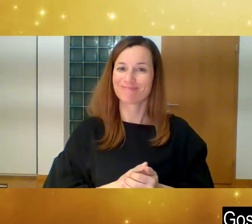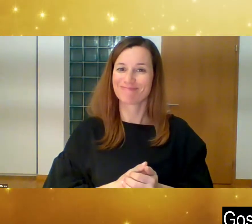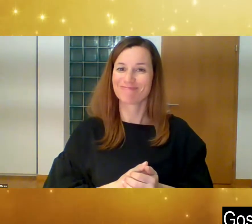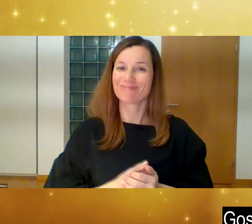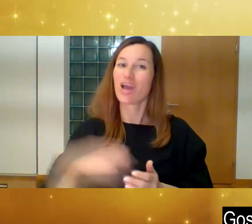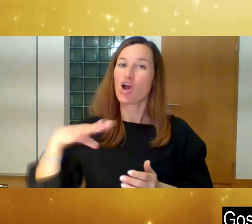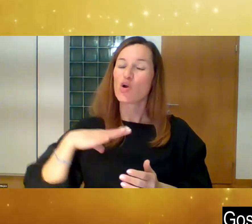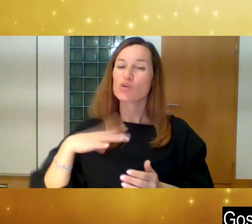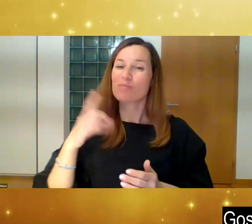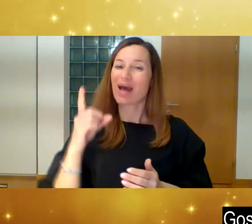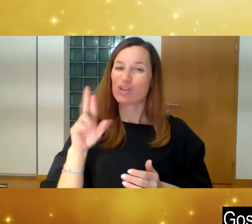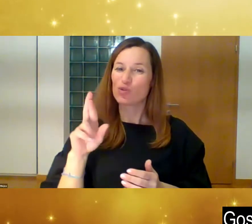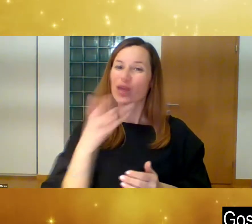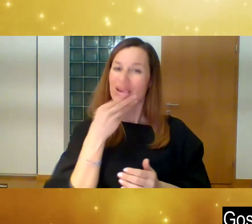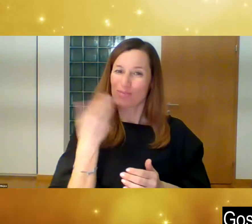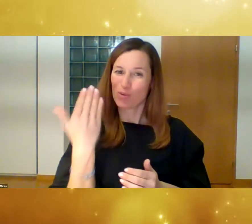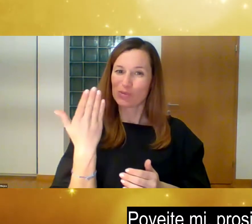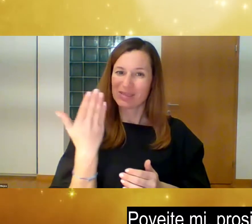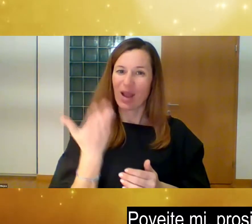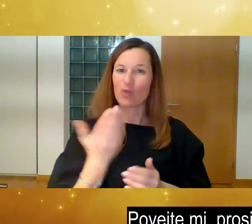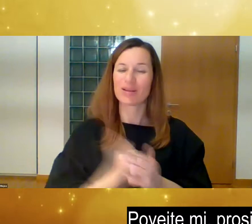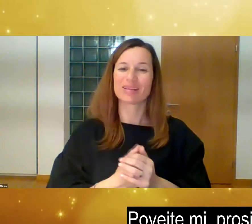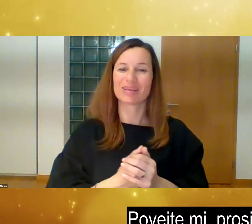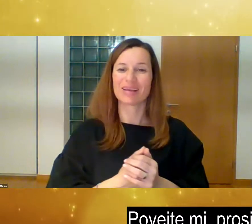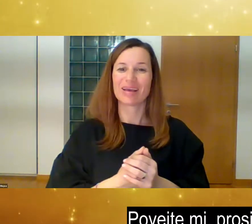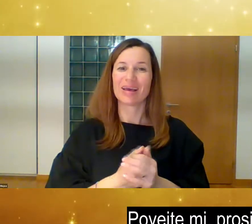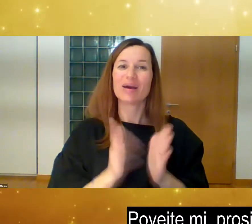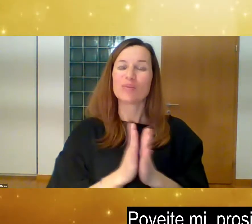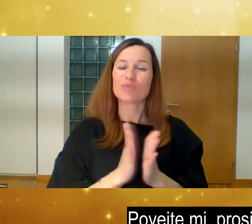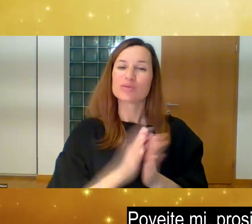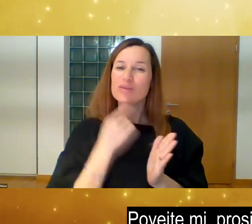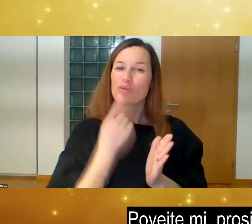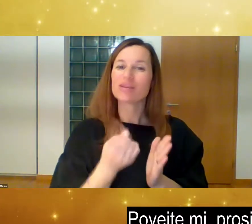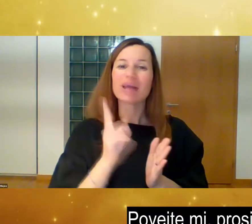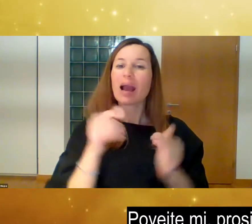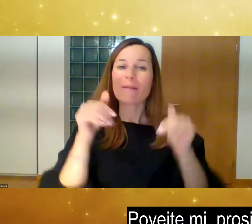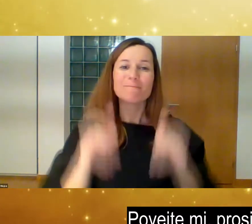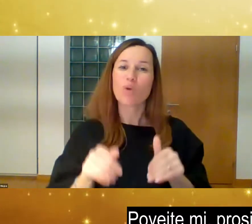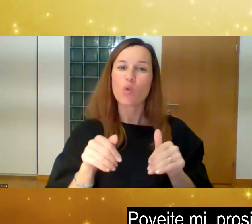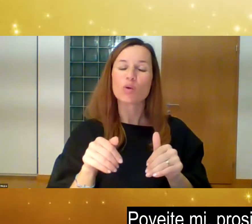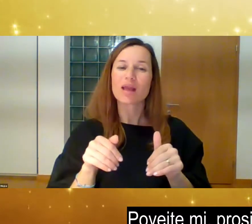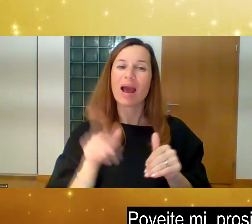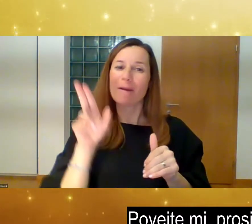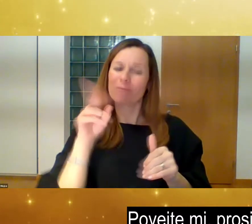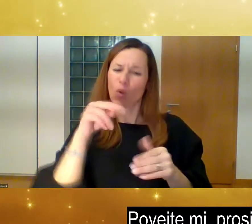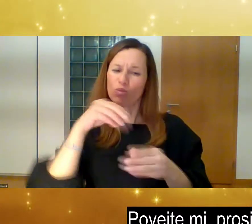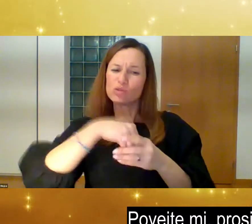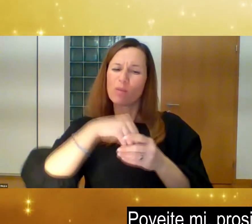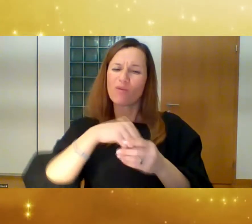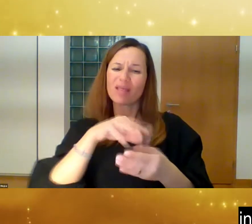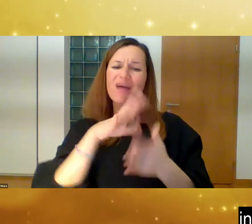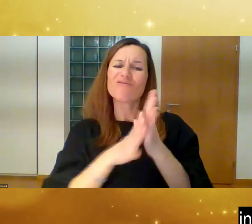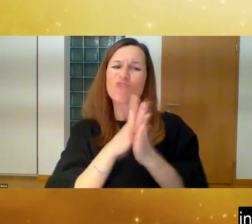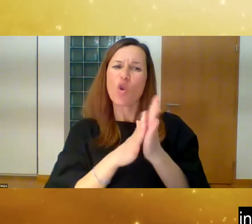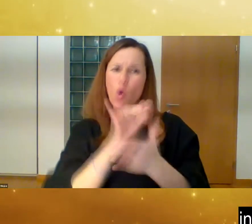Torej, gospa Dular, lepo pozdravljeni. Povejte mi, prosim, kaj mora vsebovati vloga za tehnični